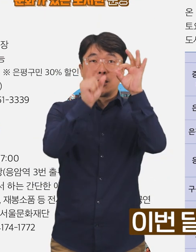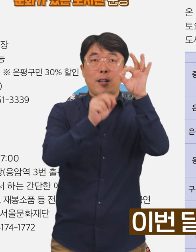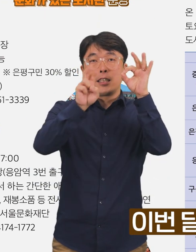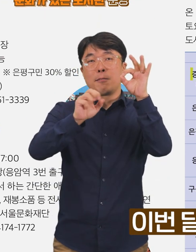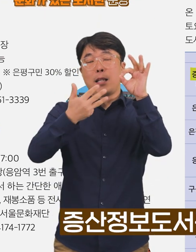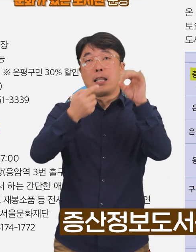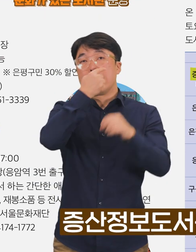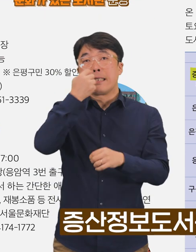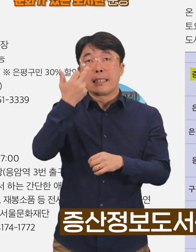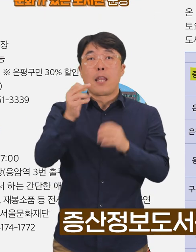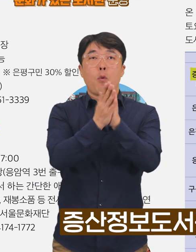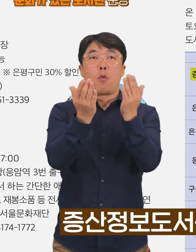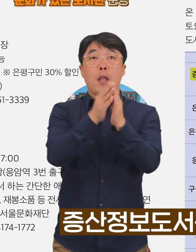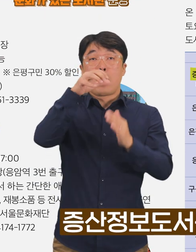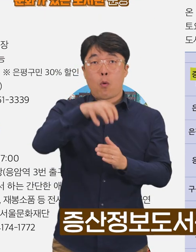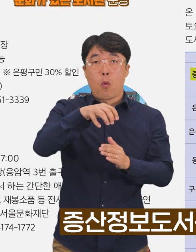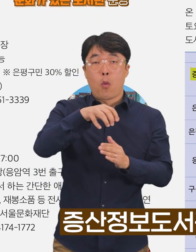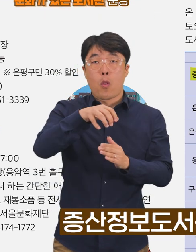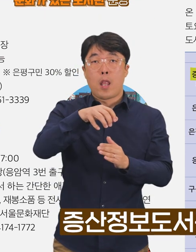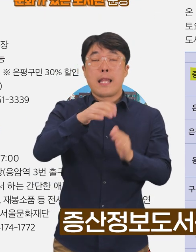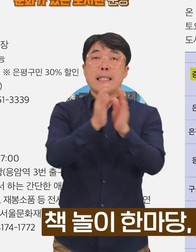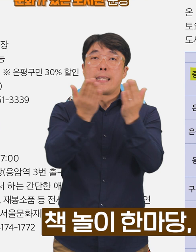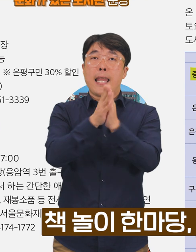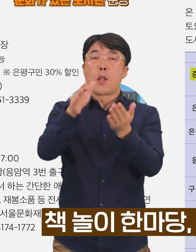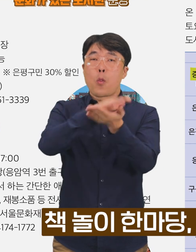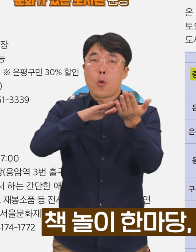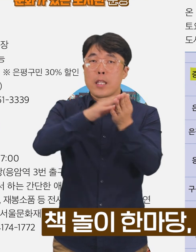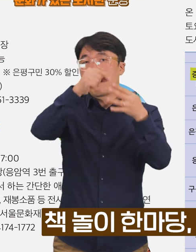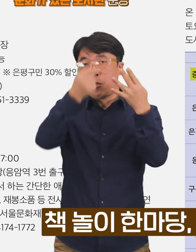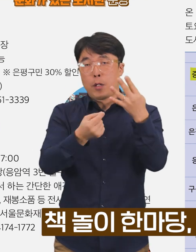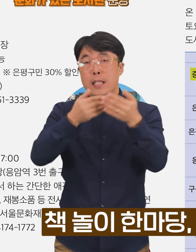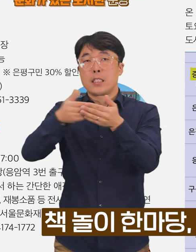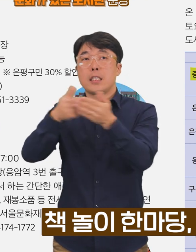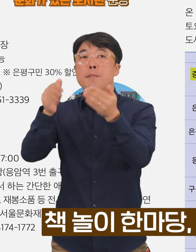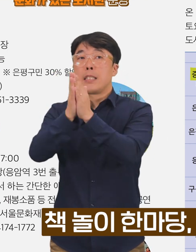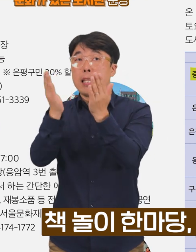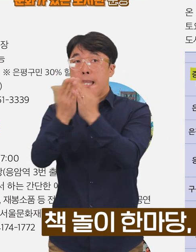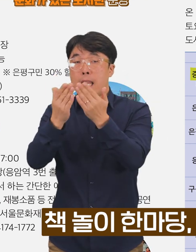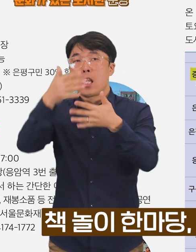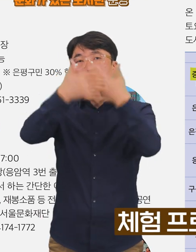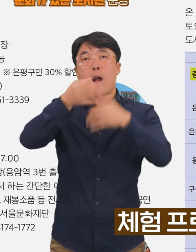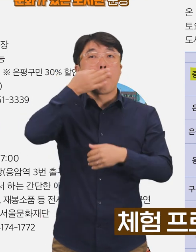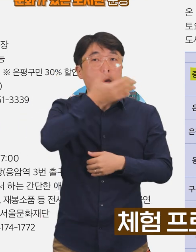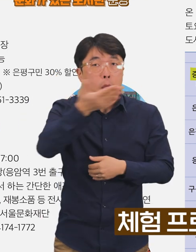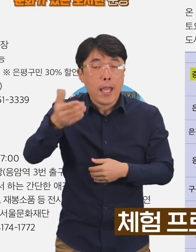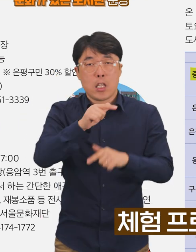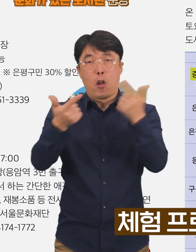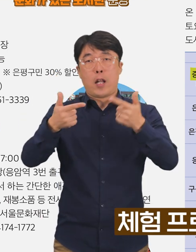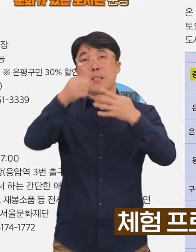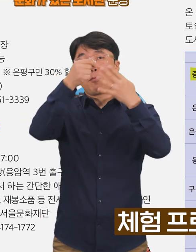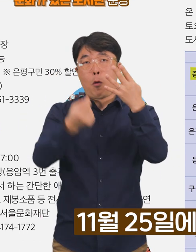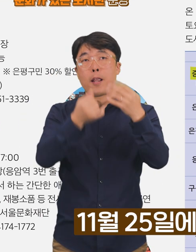10월 28일에는 증산정보도서관이 대표도서관이 되어 책놀이 한마당, 그림책 공연, 영화 상영 등 체험